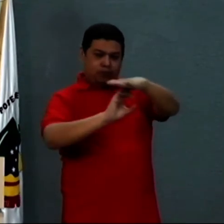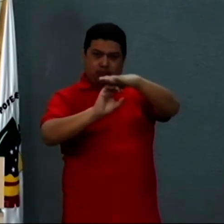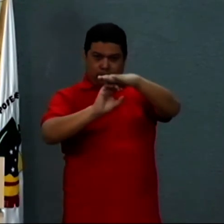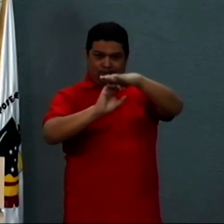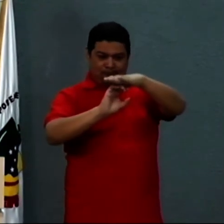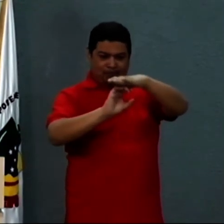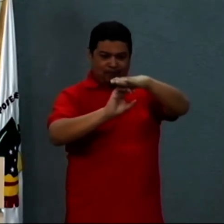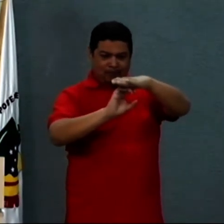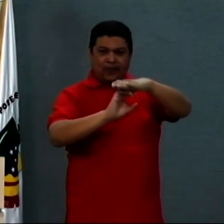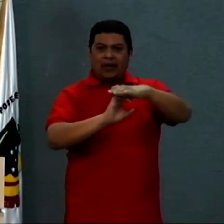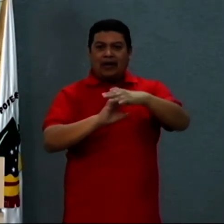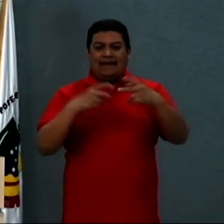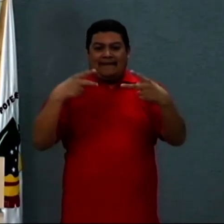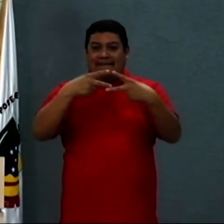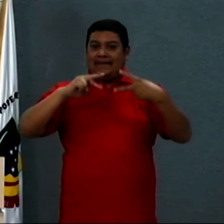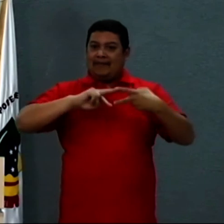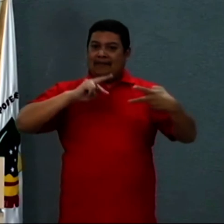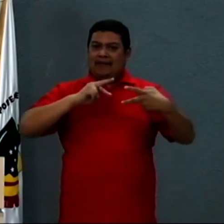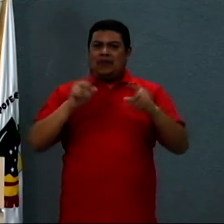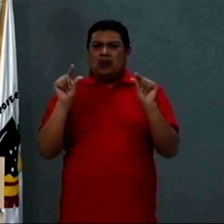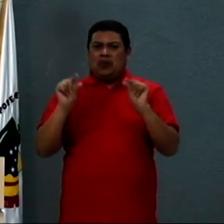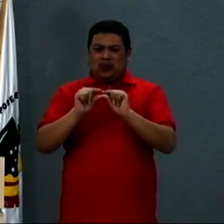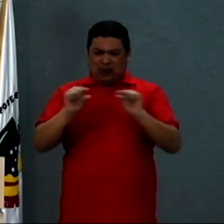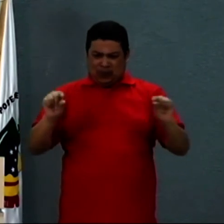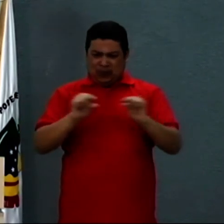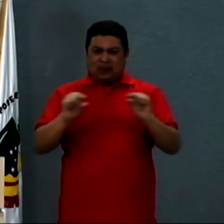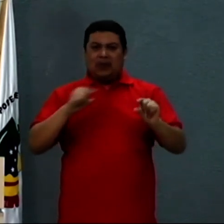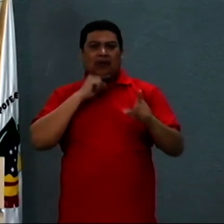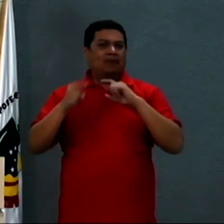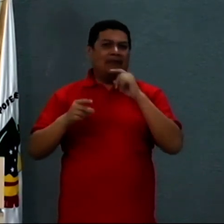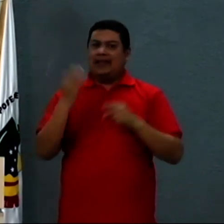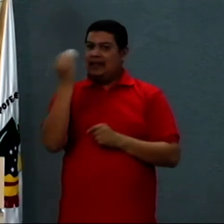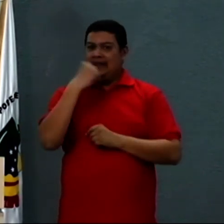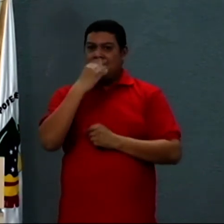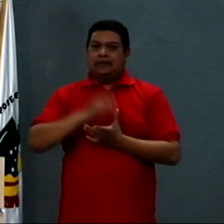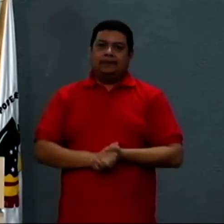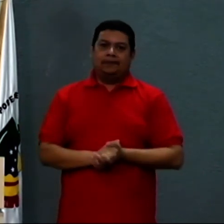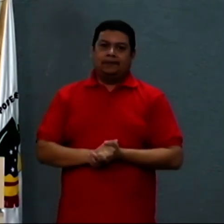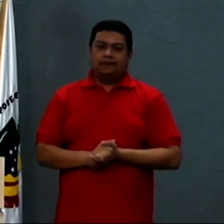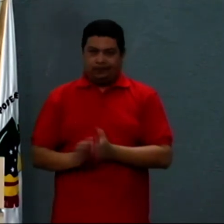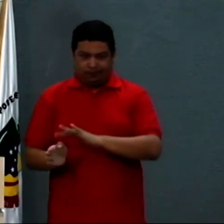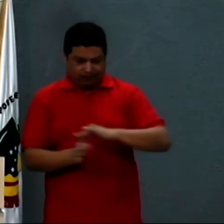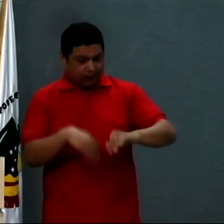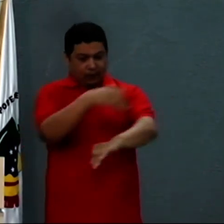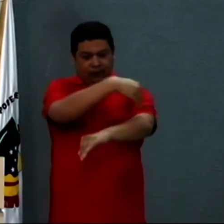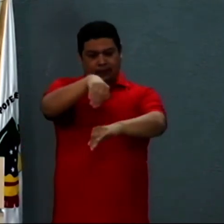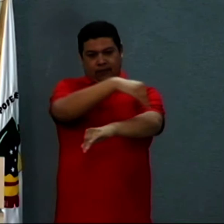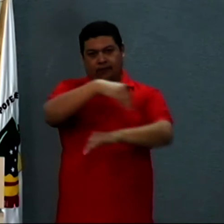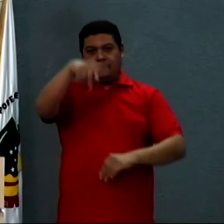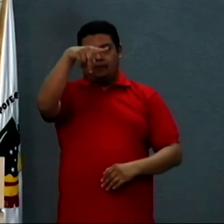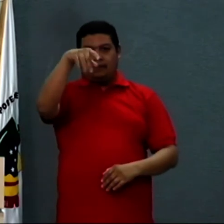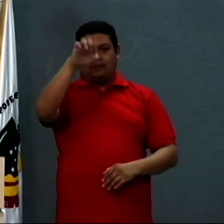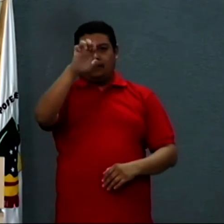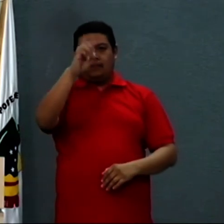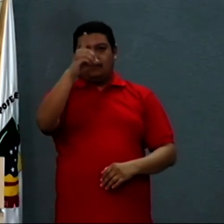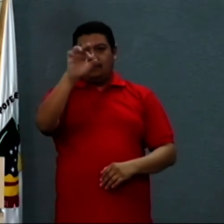que vem ali. Então, assim, cabe aí, vamos estar cobrando um pouquinho melhor, tá em cima, para não ter problema. A Pedro Rodrigues foi feita a saída de água,